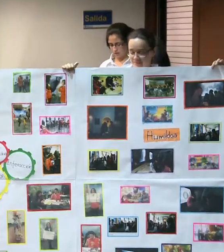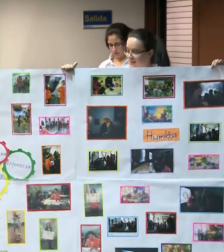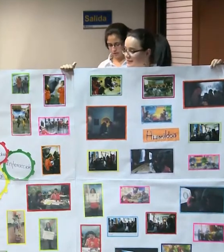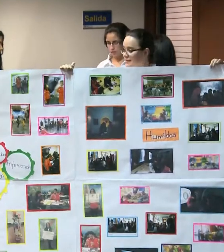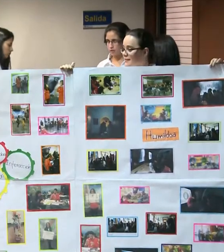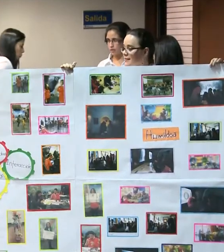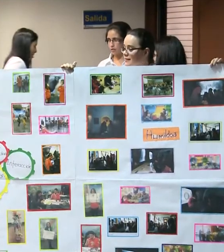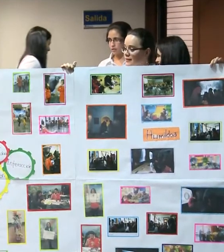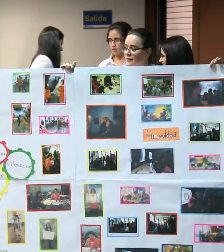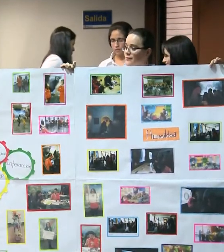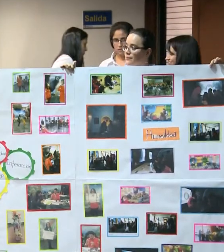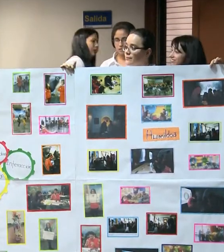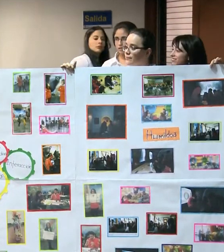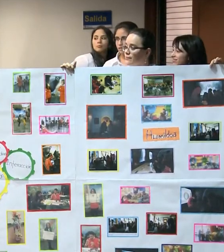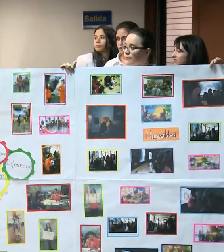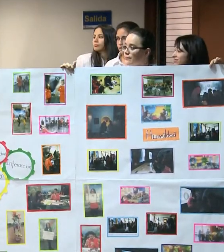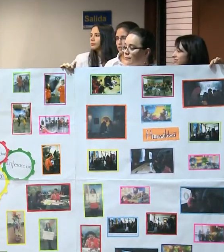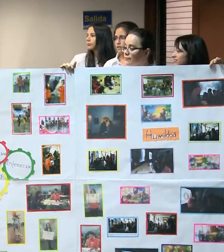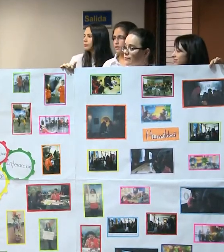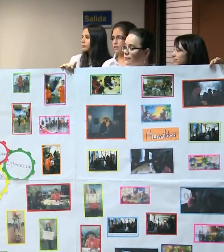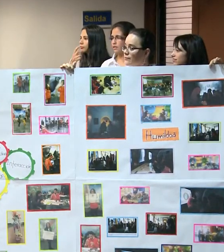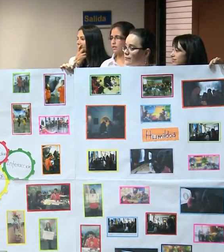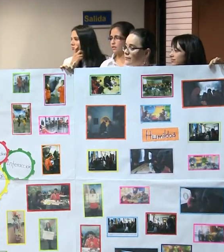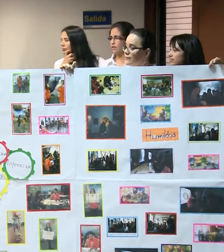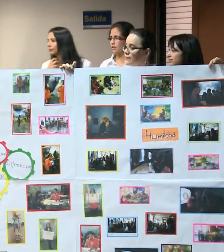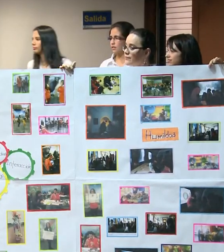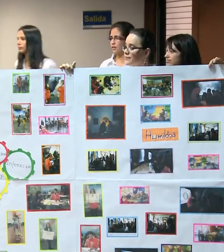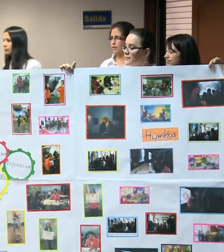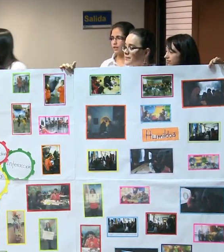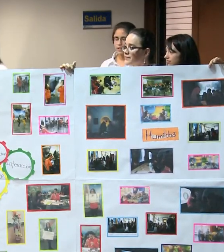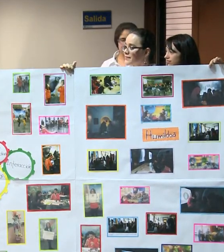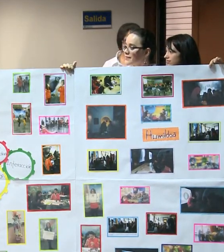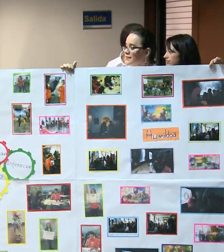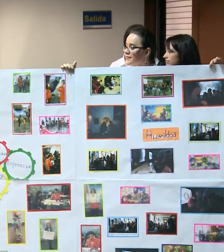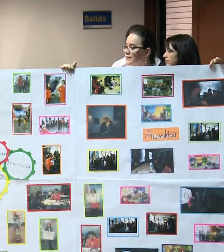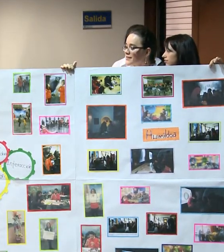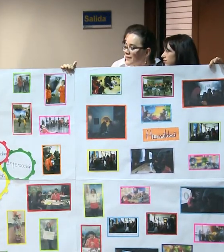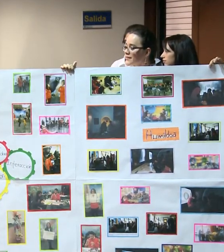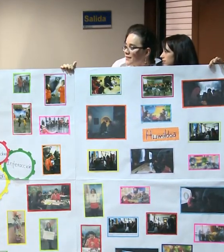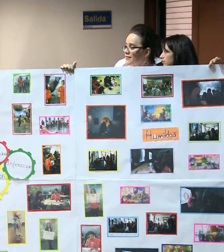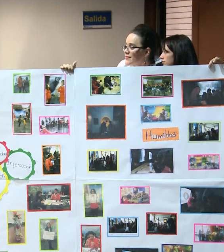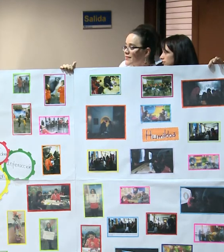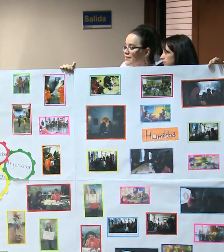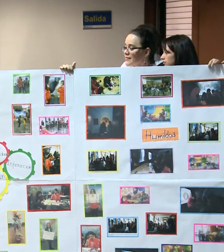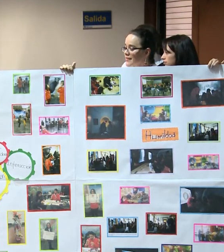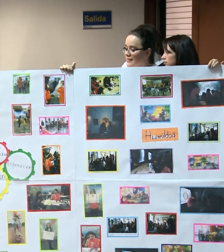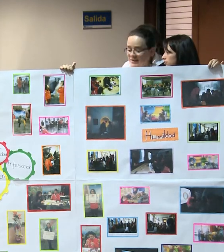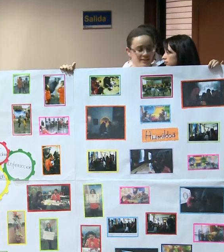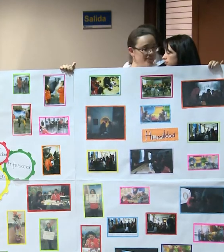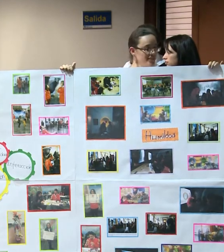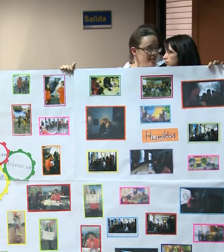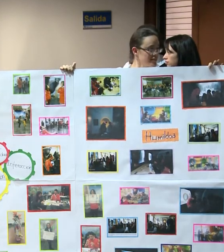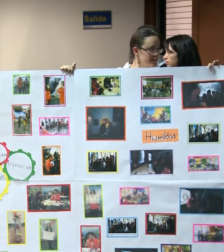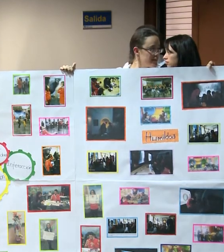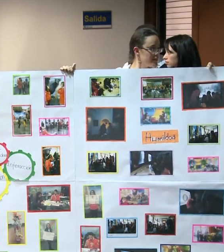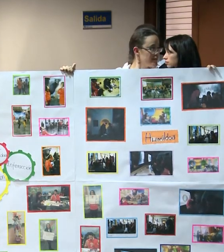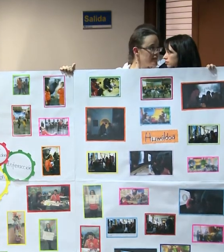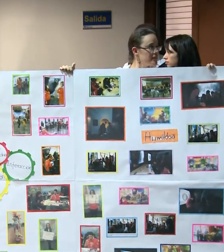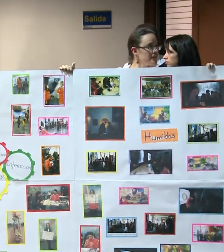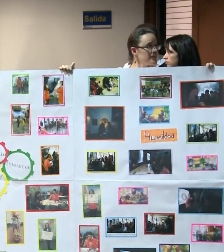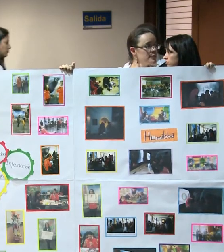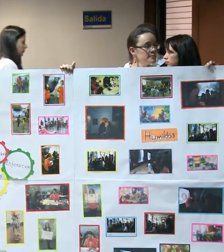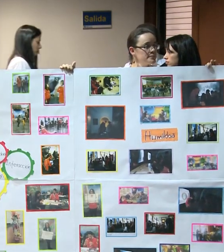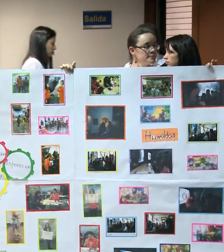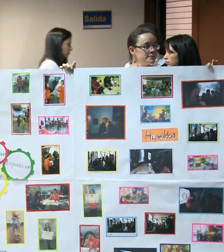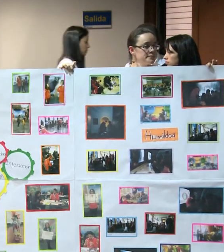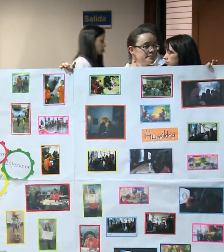En relación a la categoría de discapacidad, trabajamos los resultados de las concepciones, pues